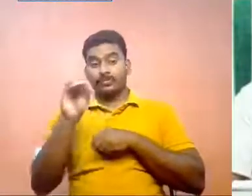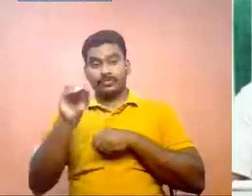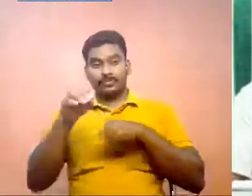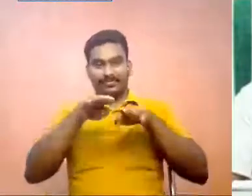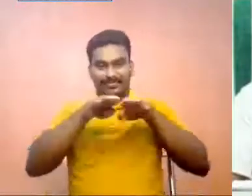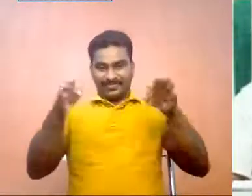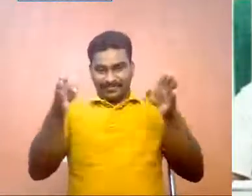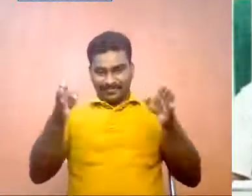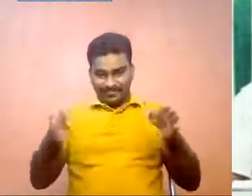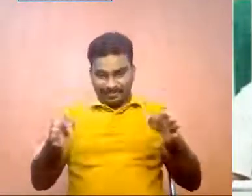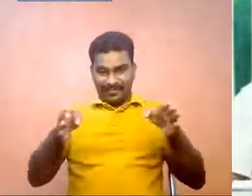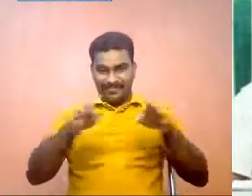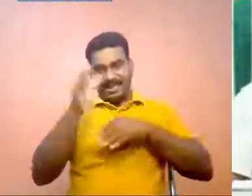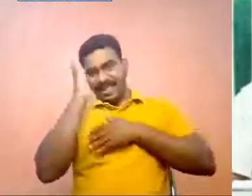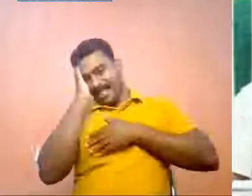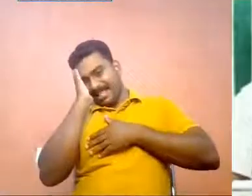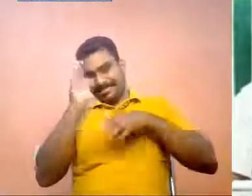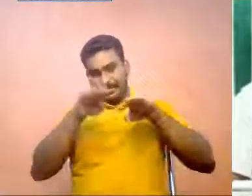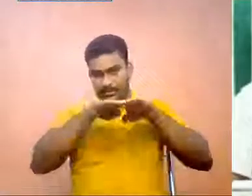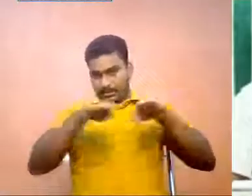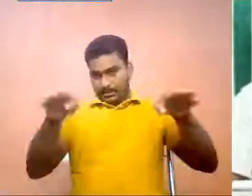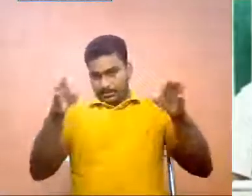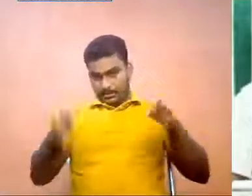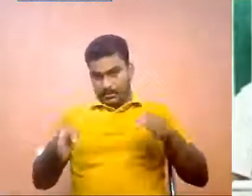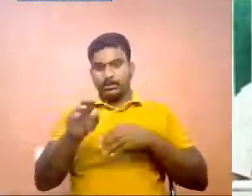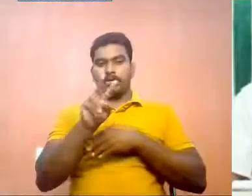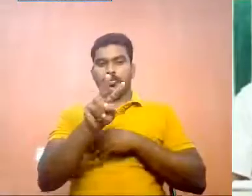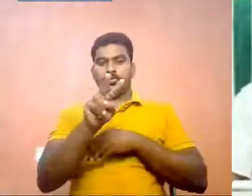40 ICU കിടക്കകൾ,